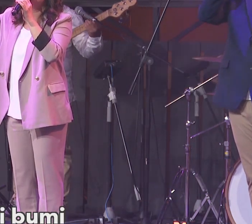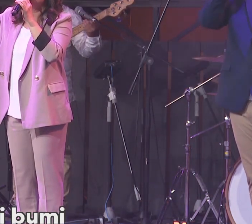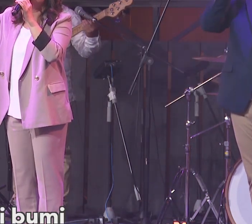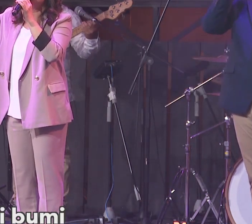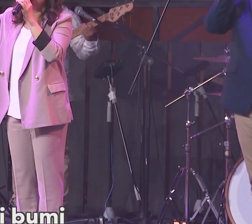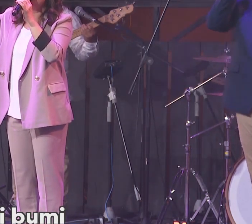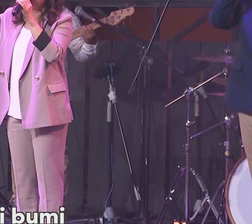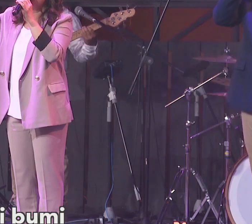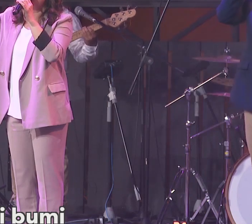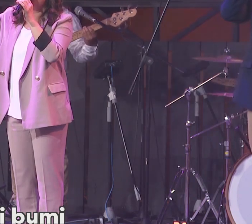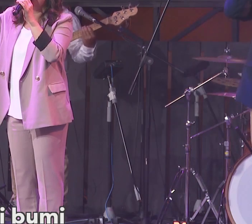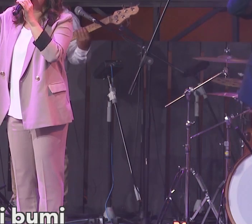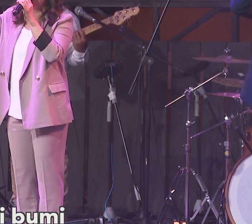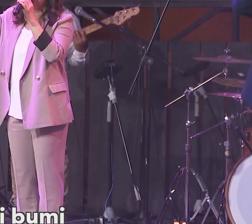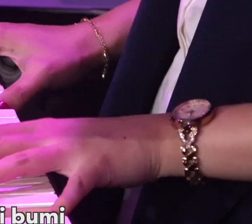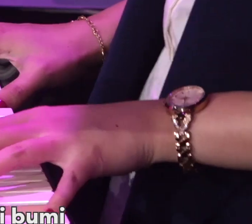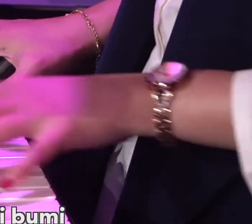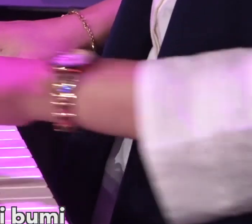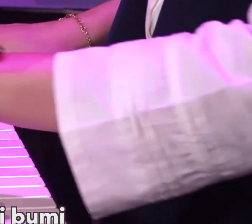Yesus, sejauh